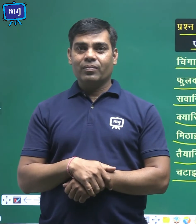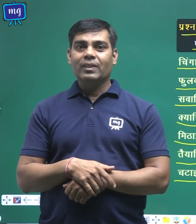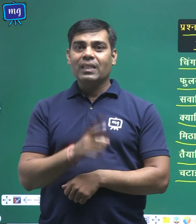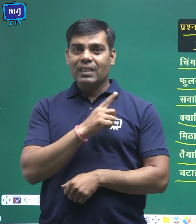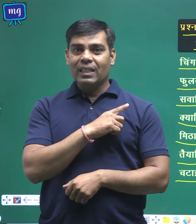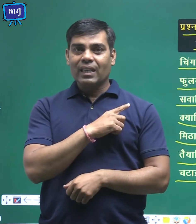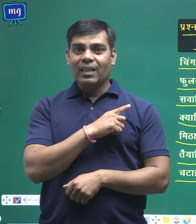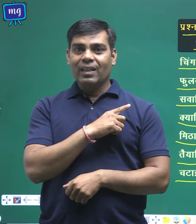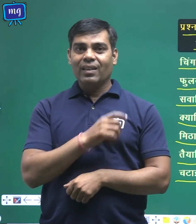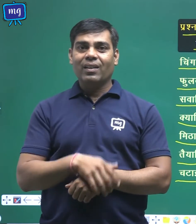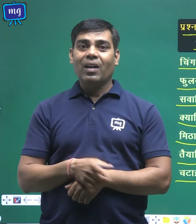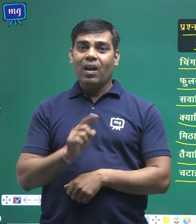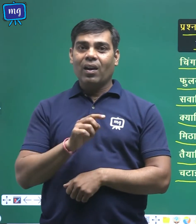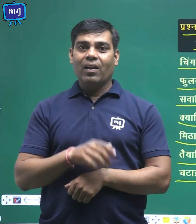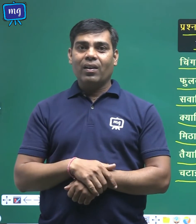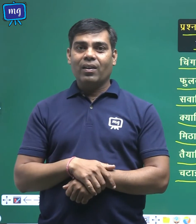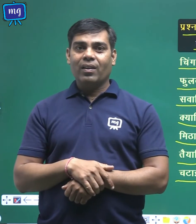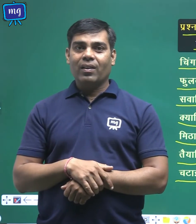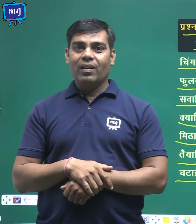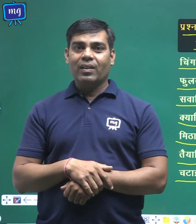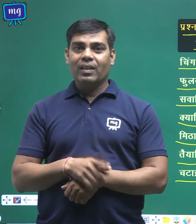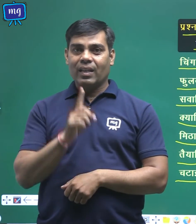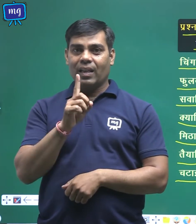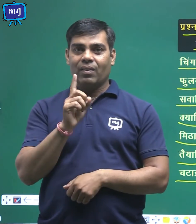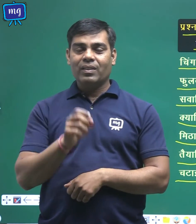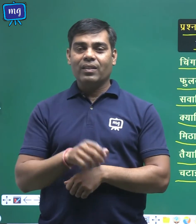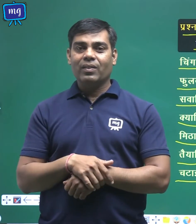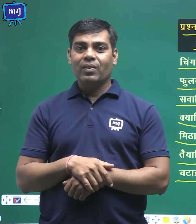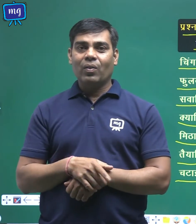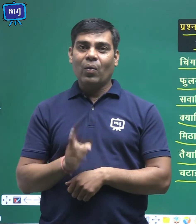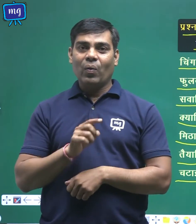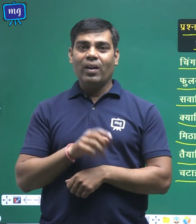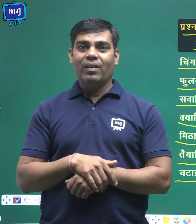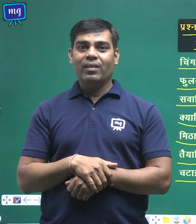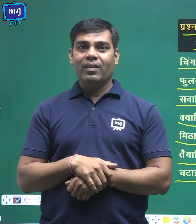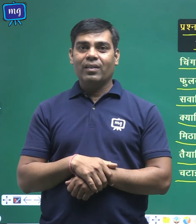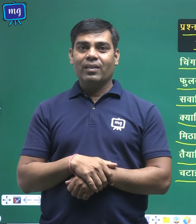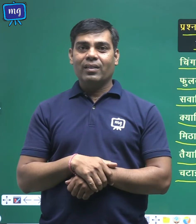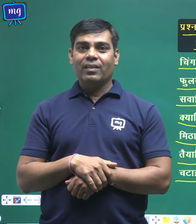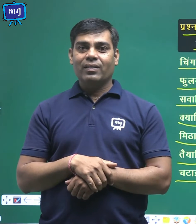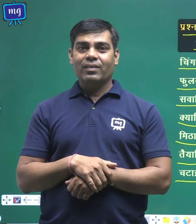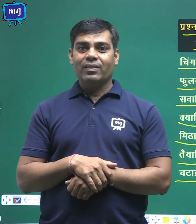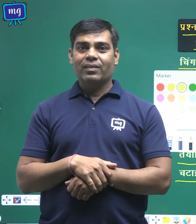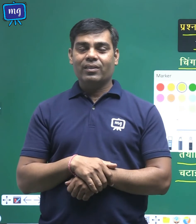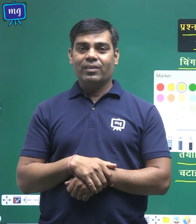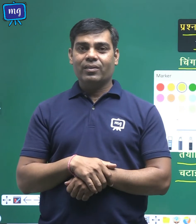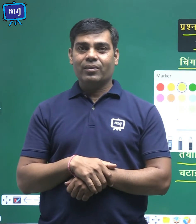चटाइयाँ का एक वचन होगा